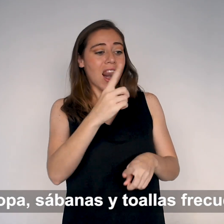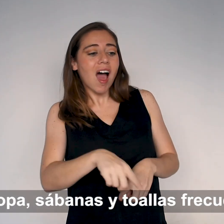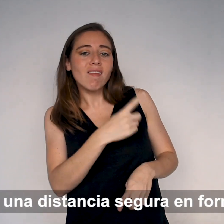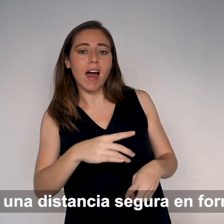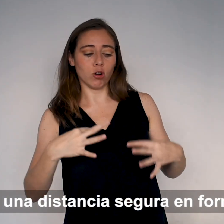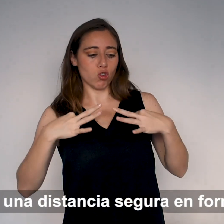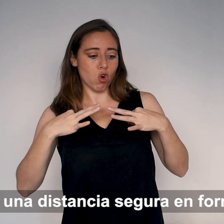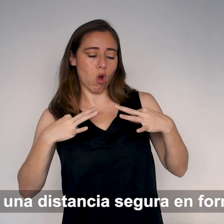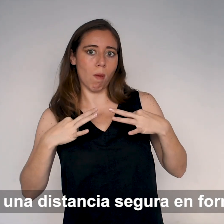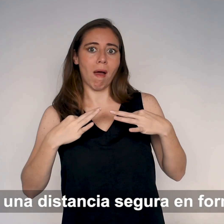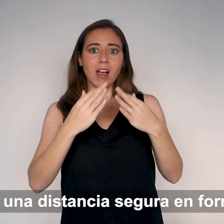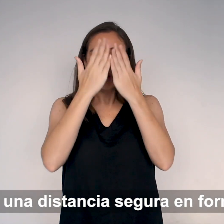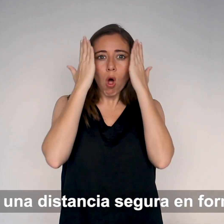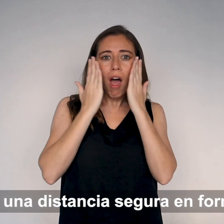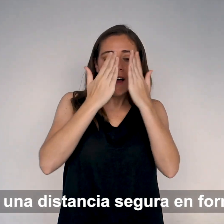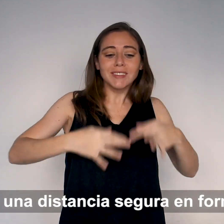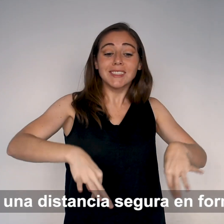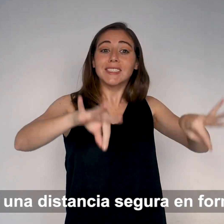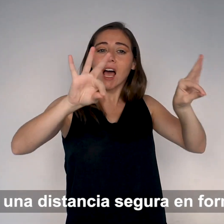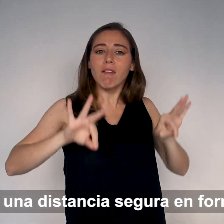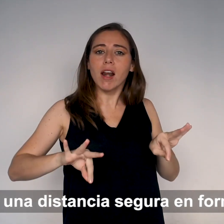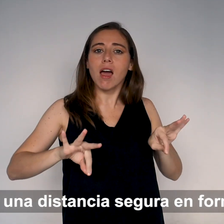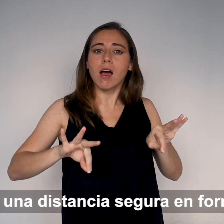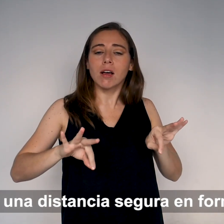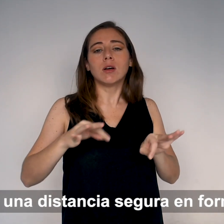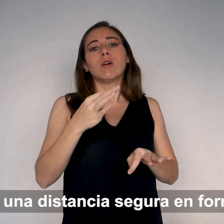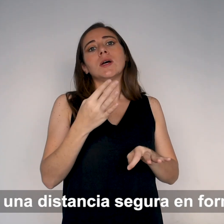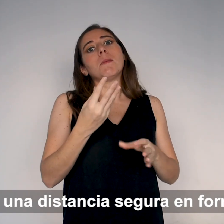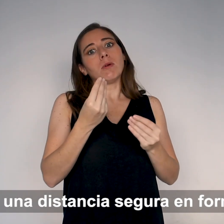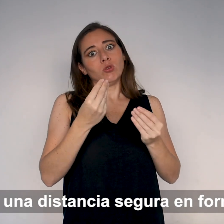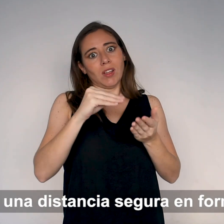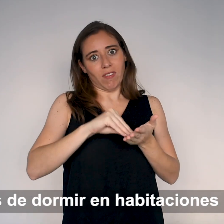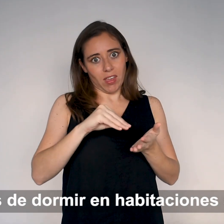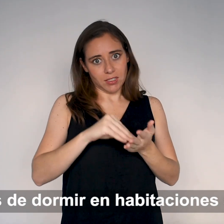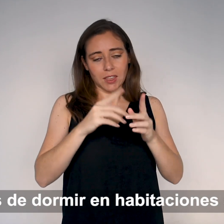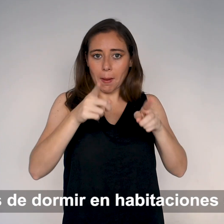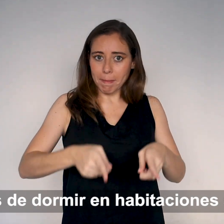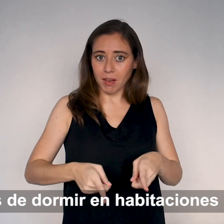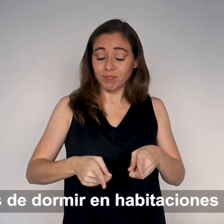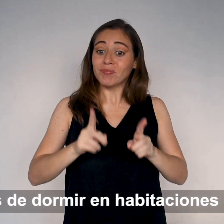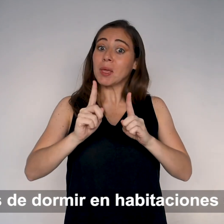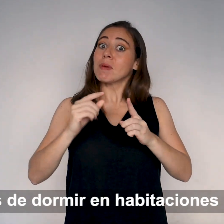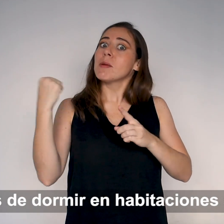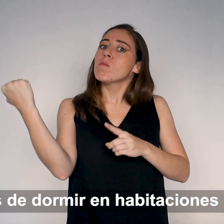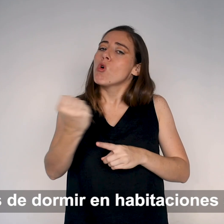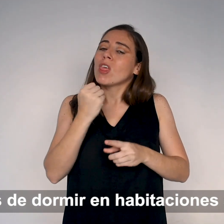Mantener una distancia segura en forma cotidiana, además de dormir en habitaciones separadas.